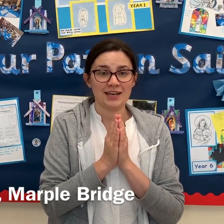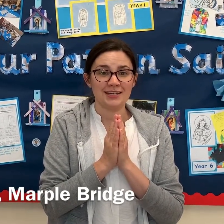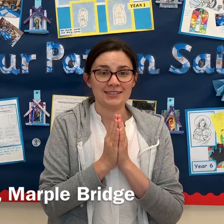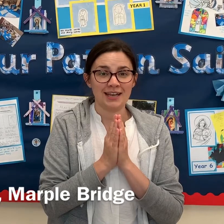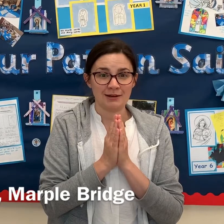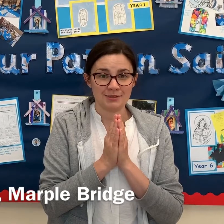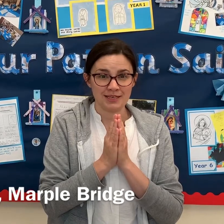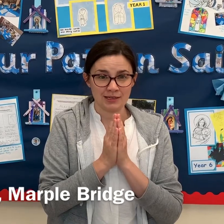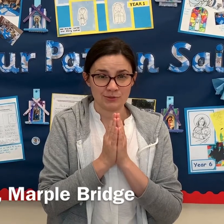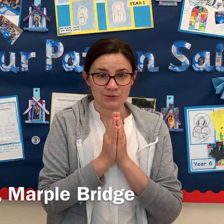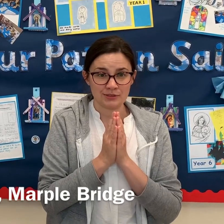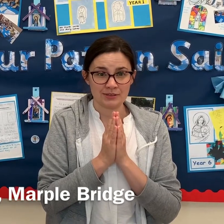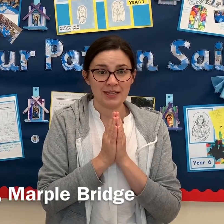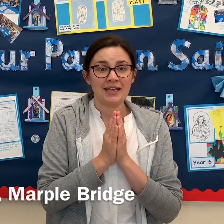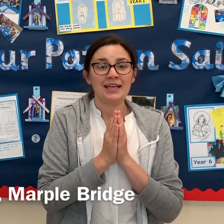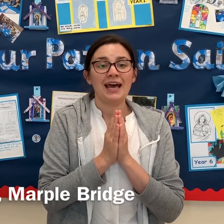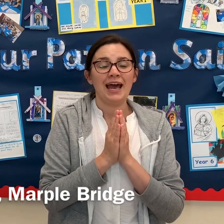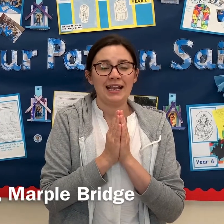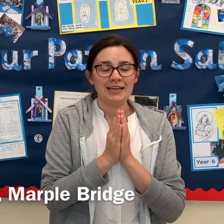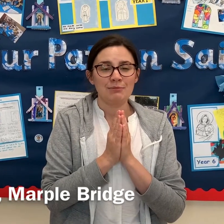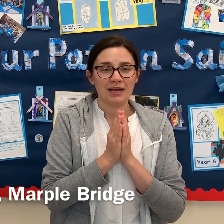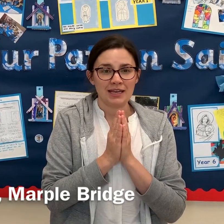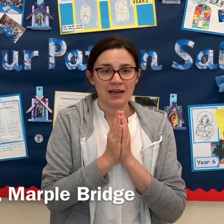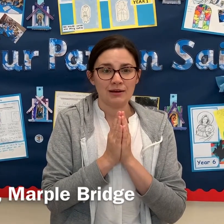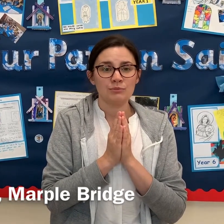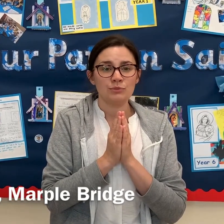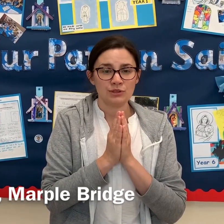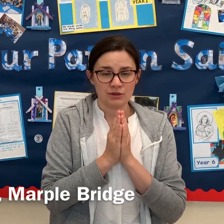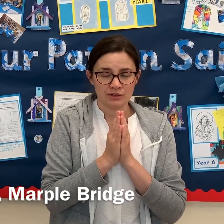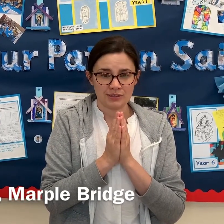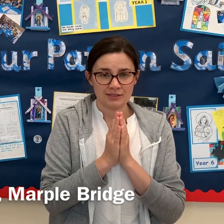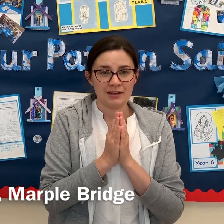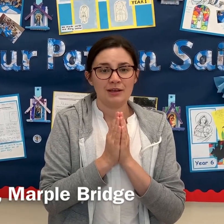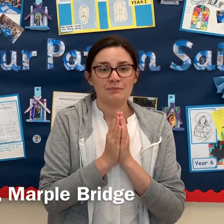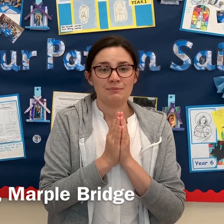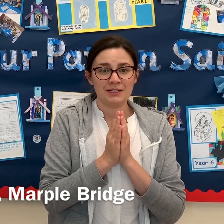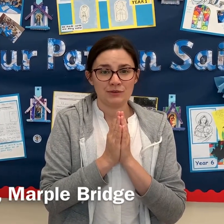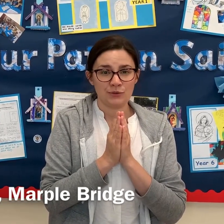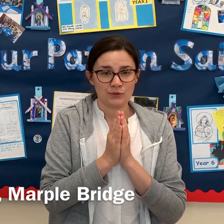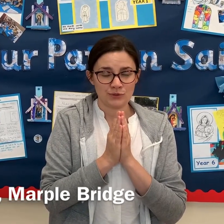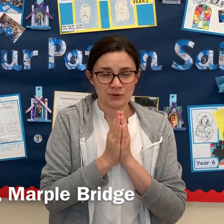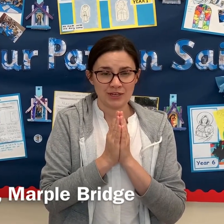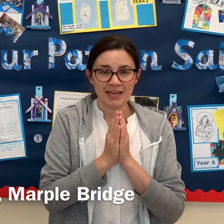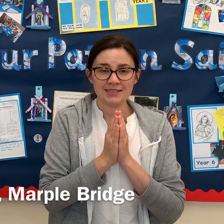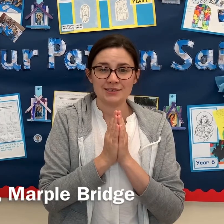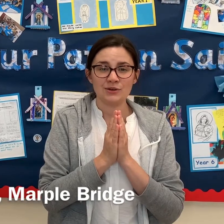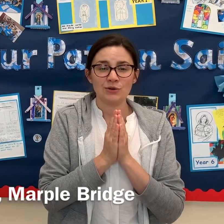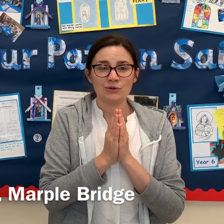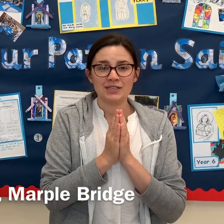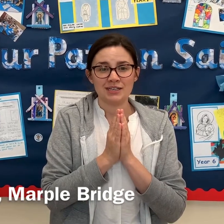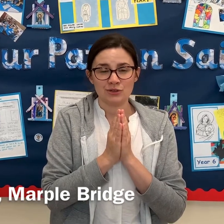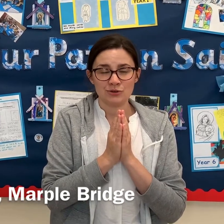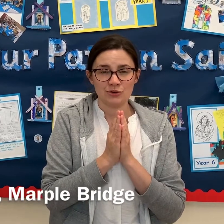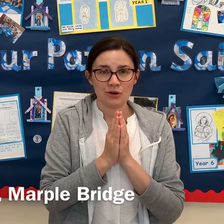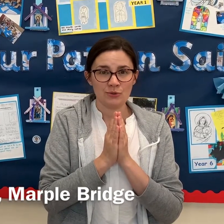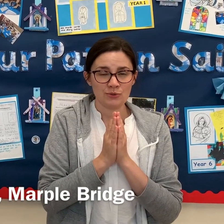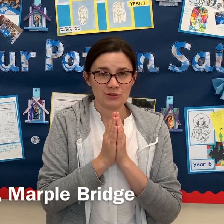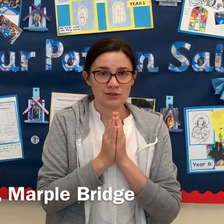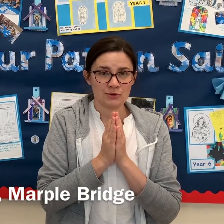deines Leibes, Jesus. Heilige Maria, Mutter Gottes, bitte für uns Sünder jetzt und in der Stunde unseres